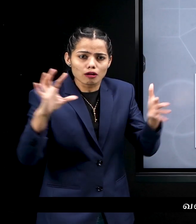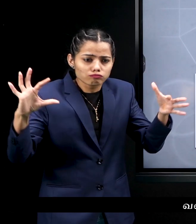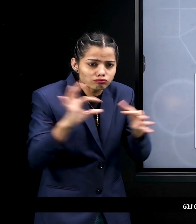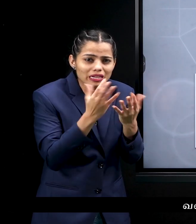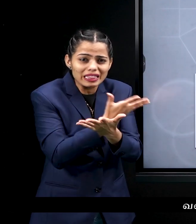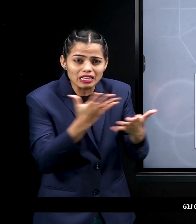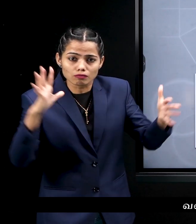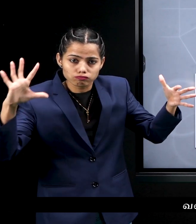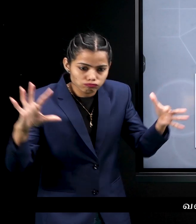கோணங்களை ஆராய்ந்து